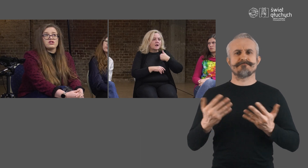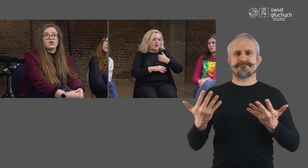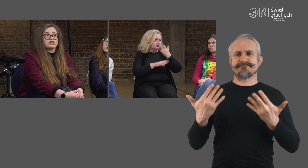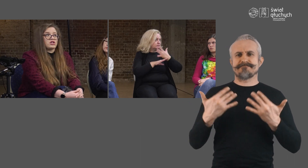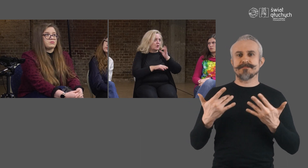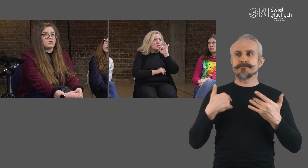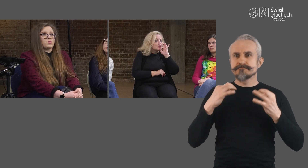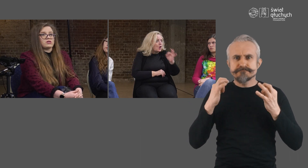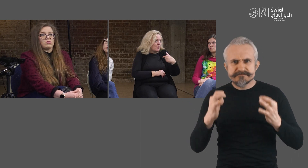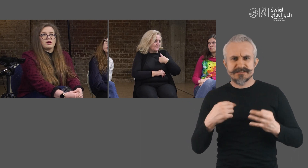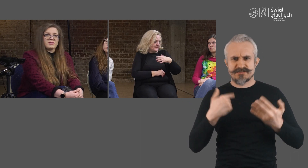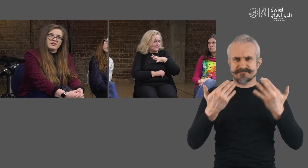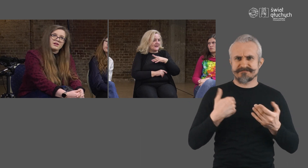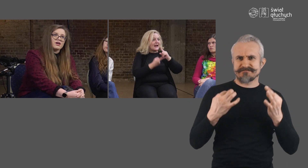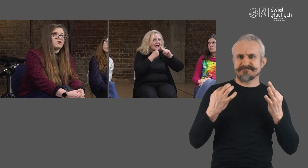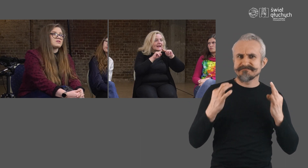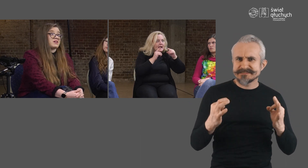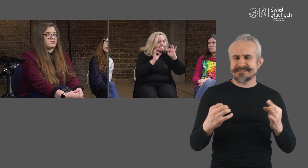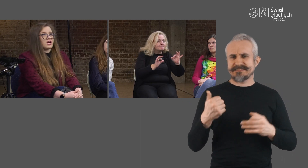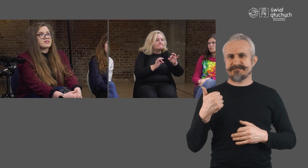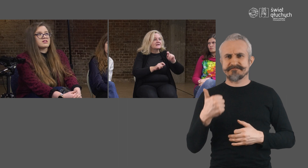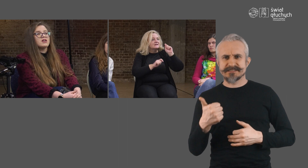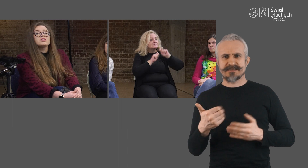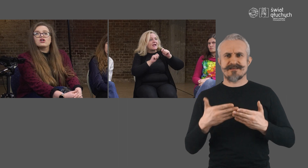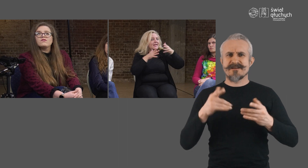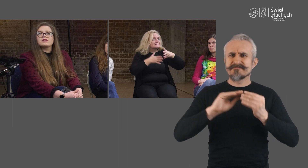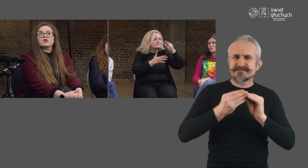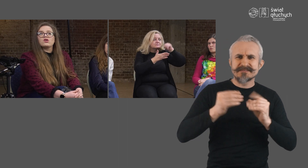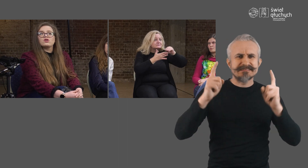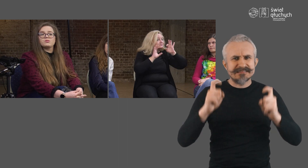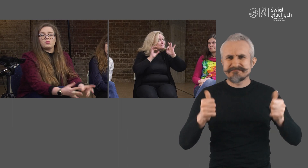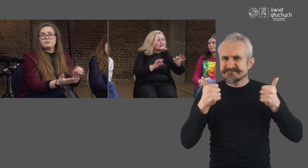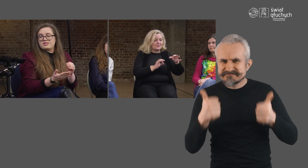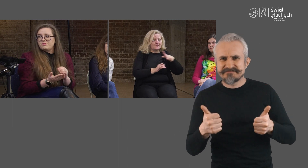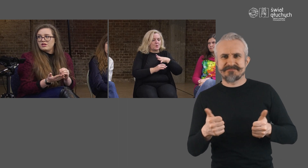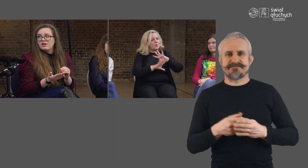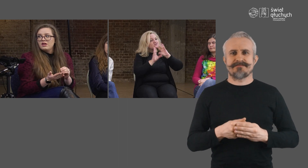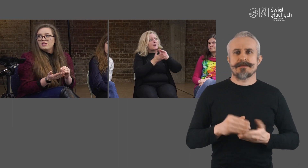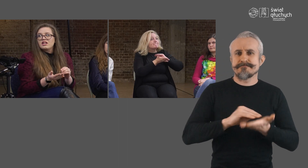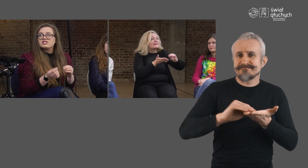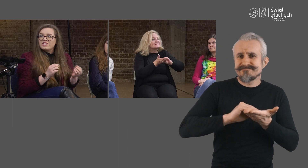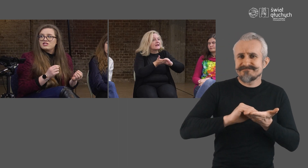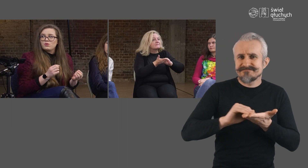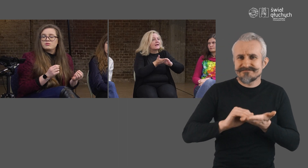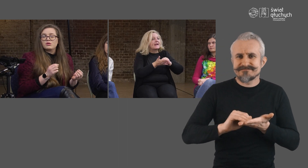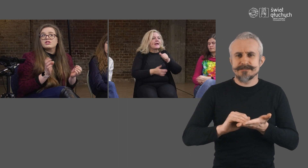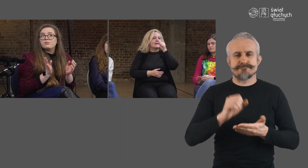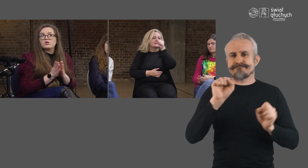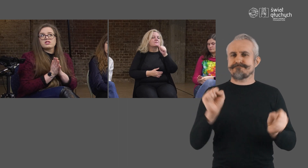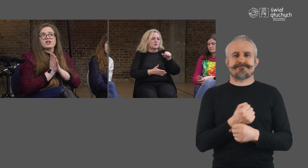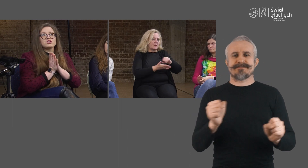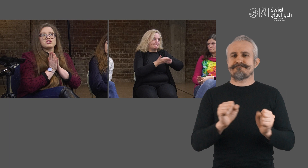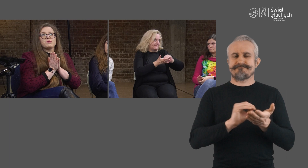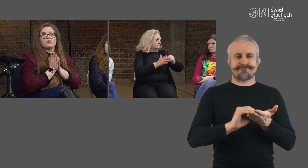angielskiego, jeśli chodzi na przykład o gramatykę, sprawdziany, cokolwiek, co było pisemne. Ale nie radziłam, i